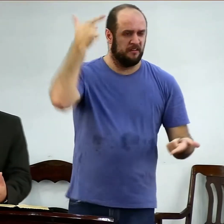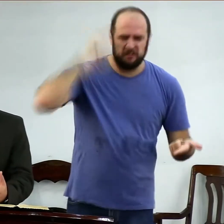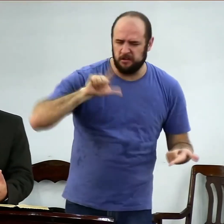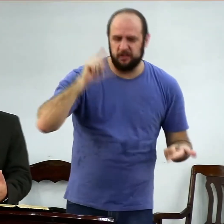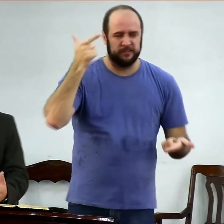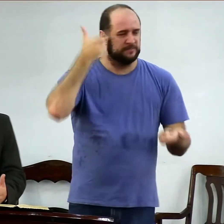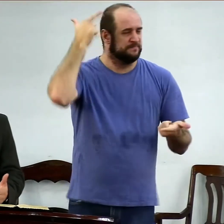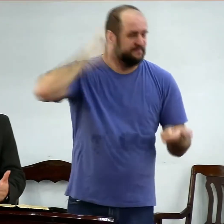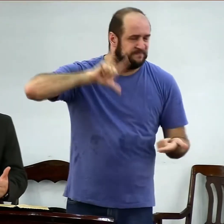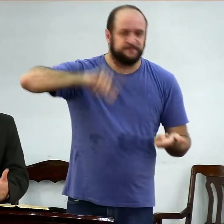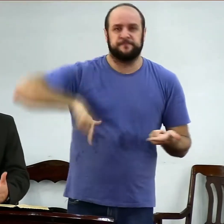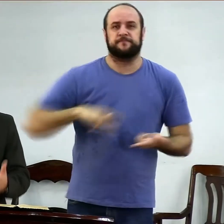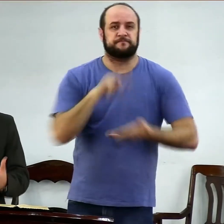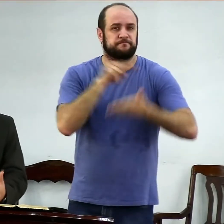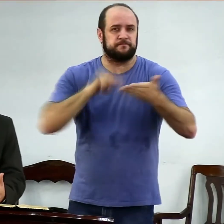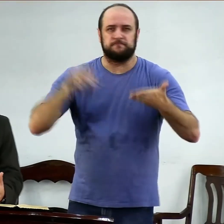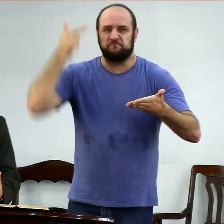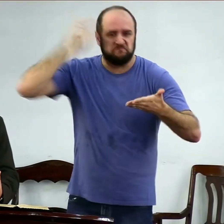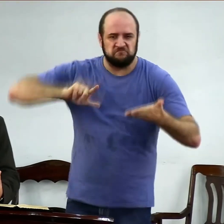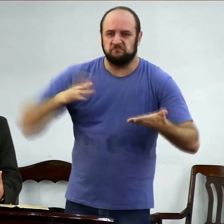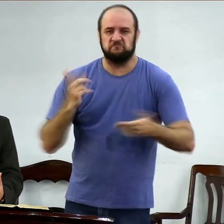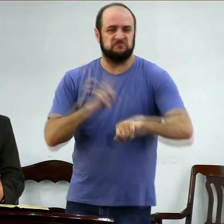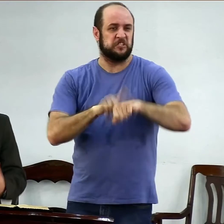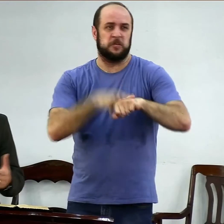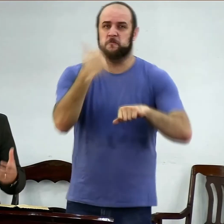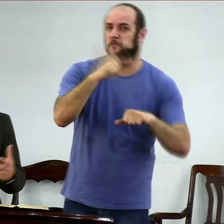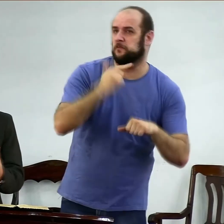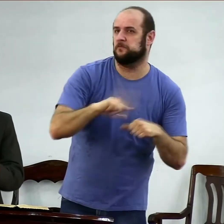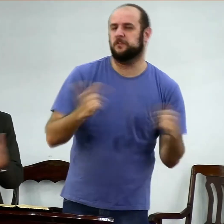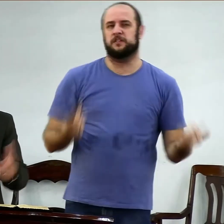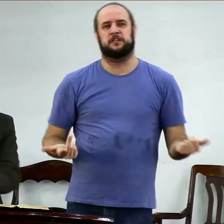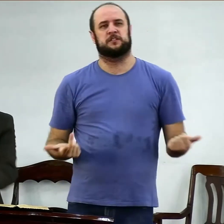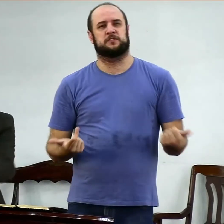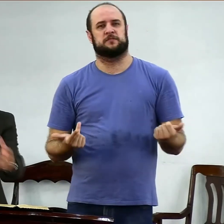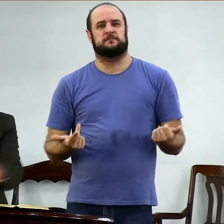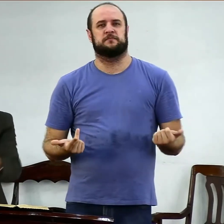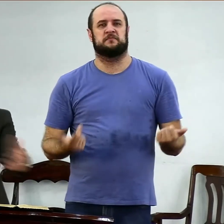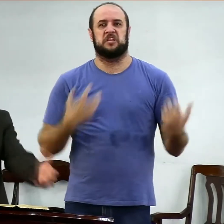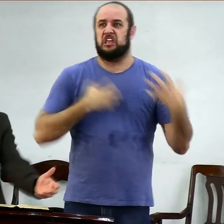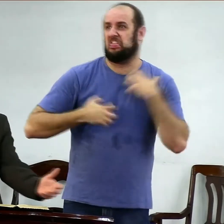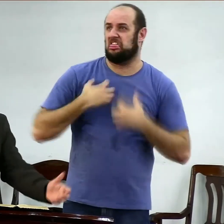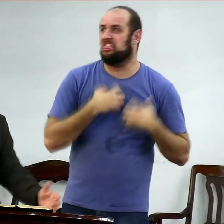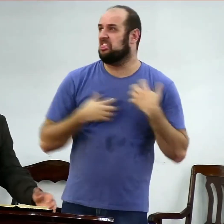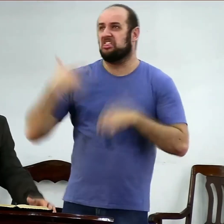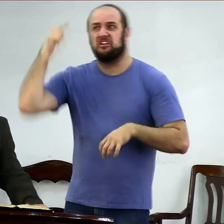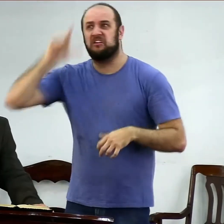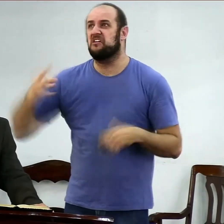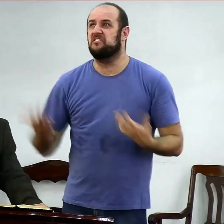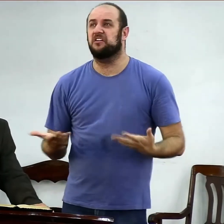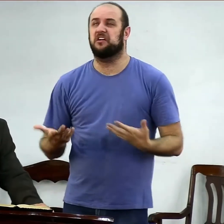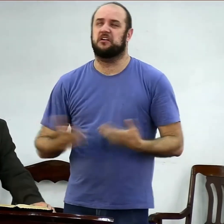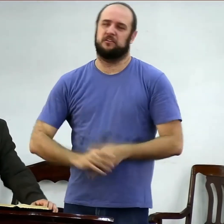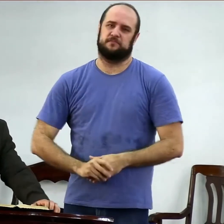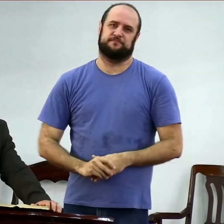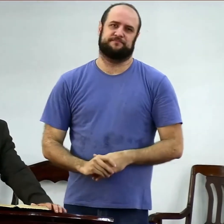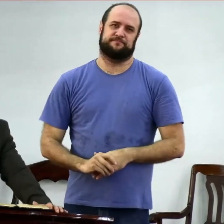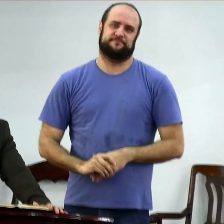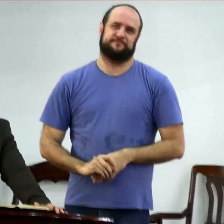ler Escrituras, ou eu não tenho ânimo para ler Escrituras, eu não consigo nem entender o que a Escritura diz.